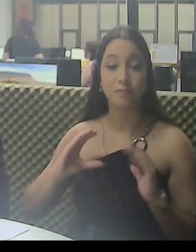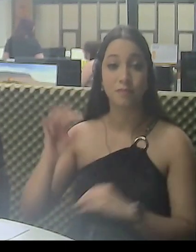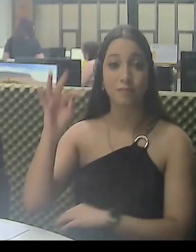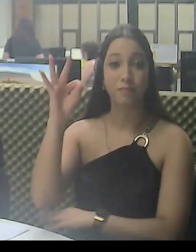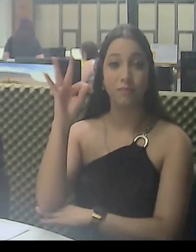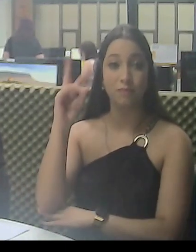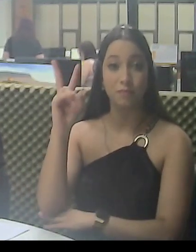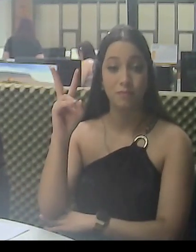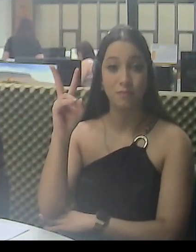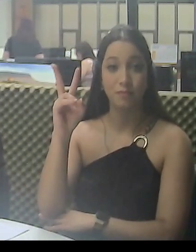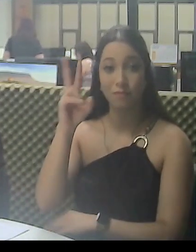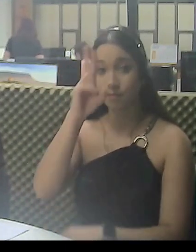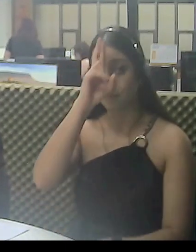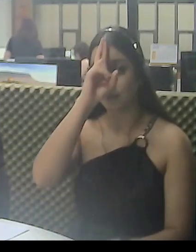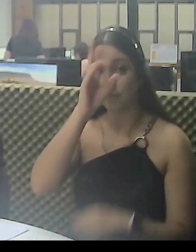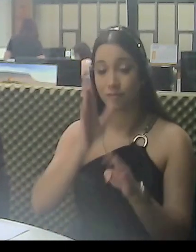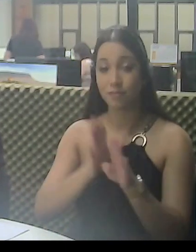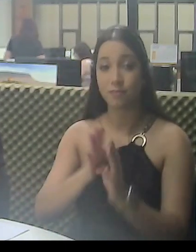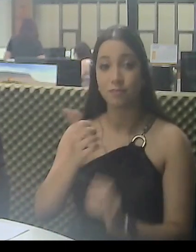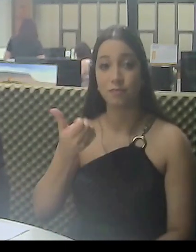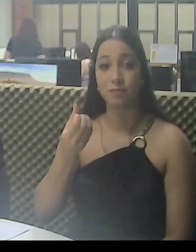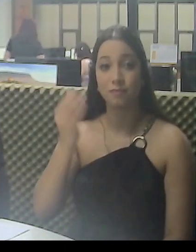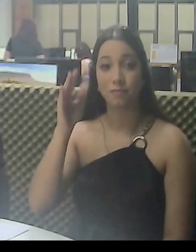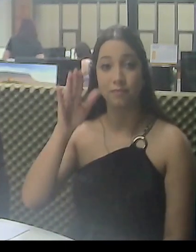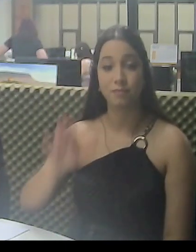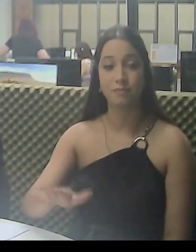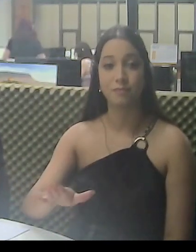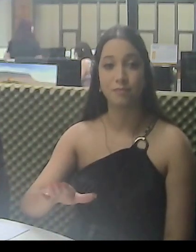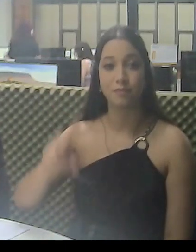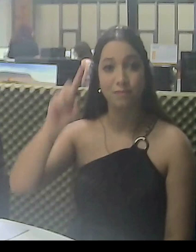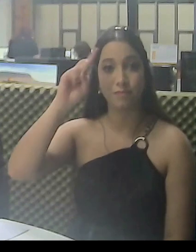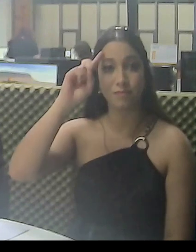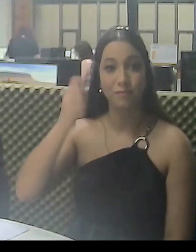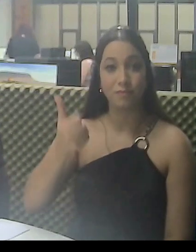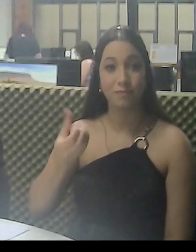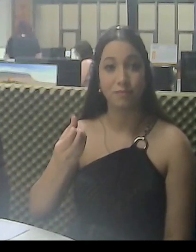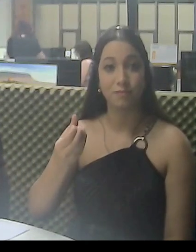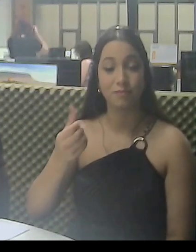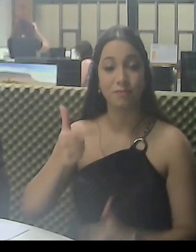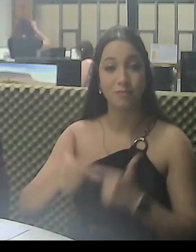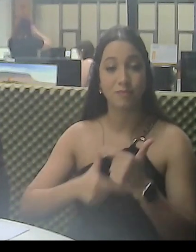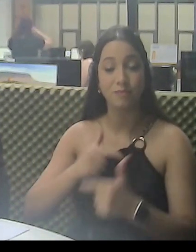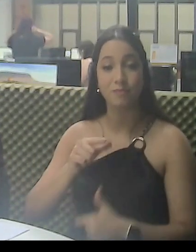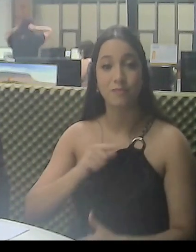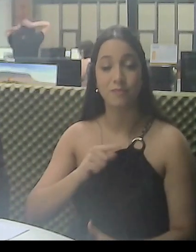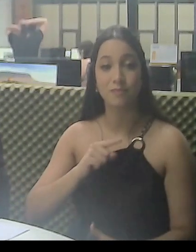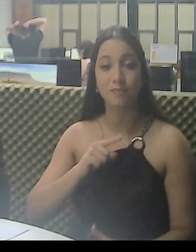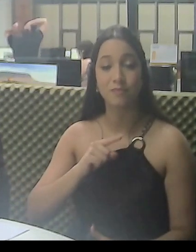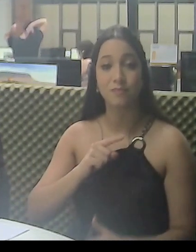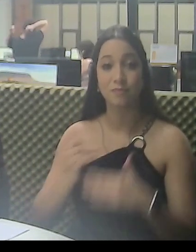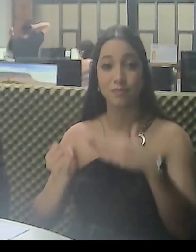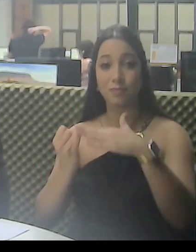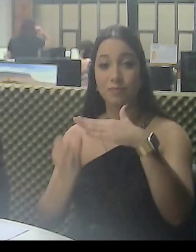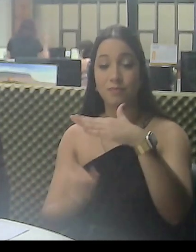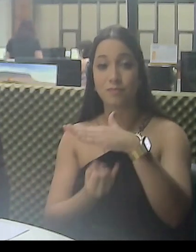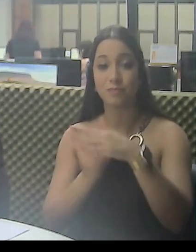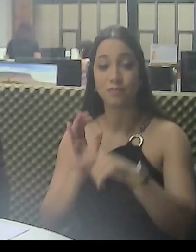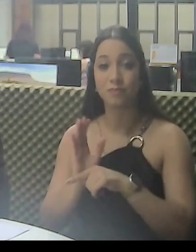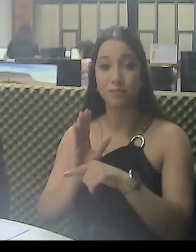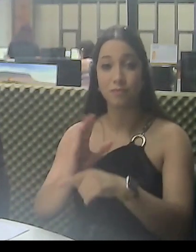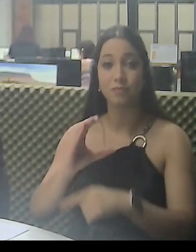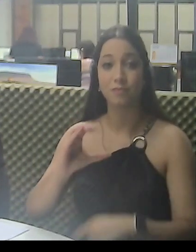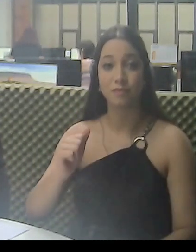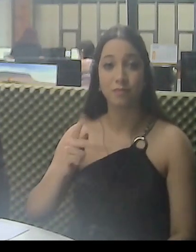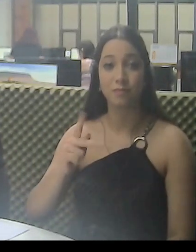Tubal Vilela, de meio-dia às 4 da tarde. Dia 16, o serviço é oferecido na entidade assistencial Capajá,